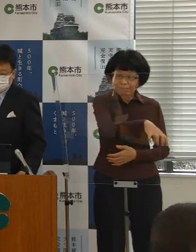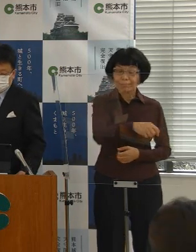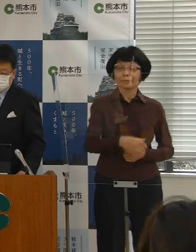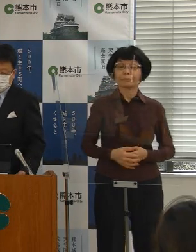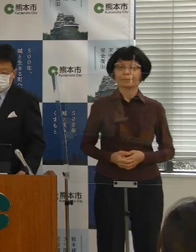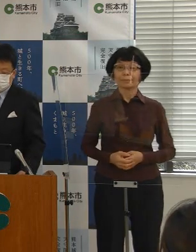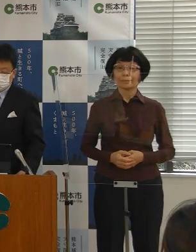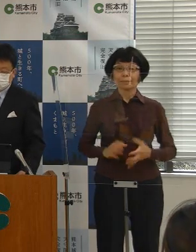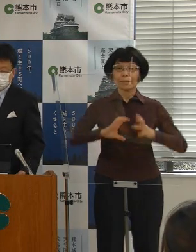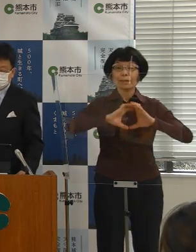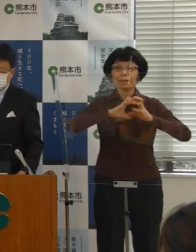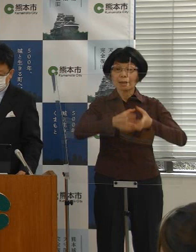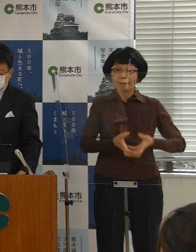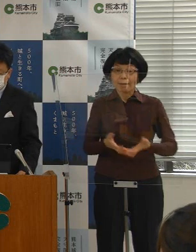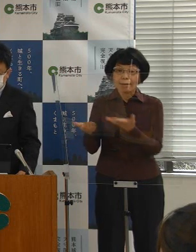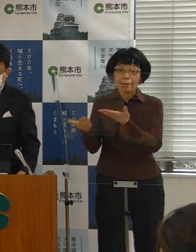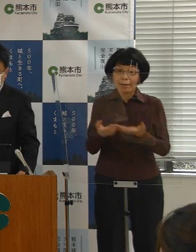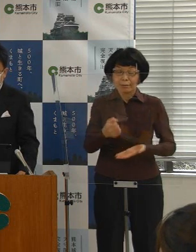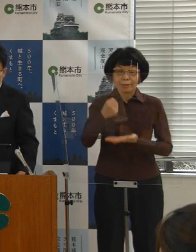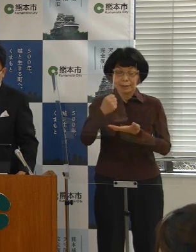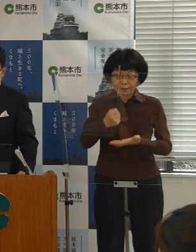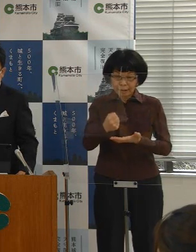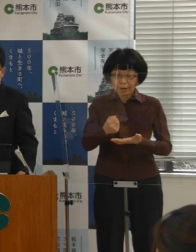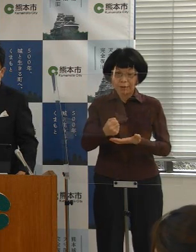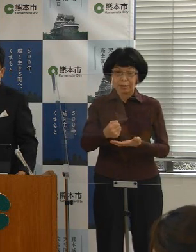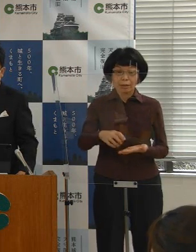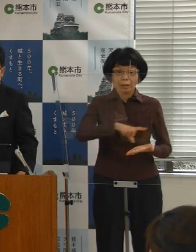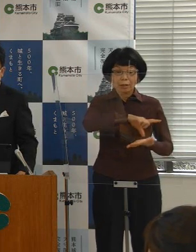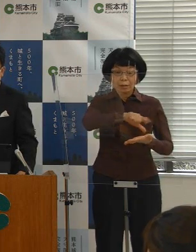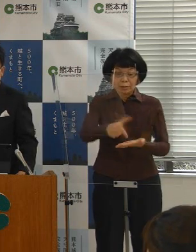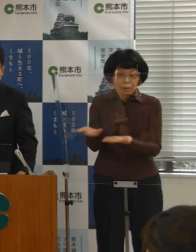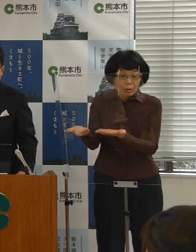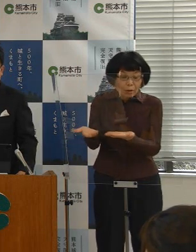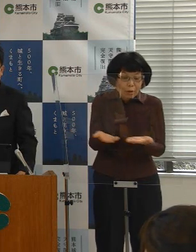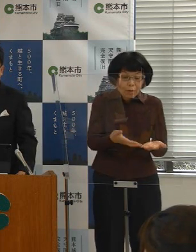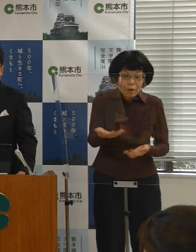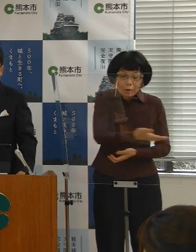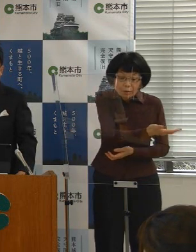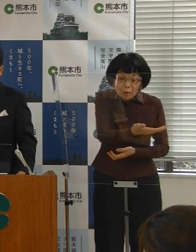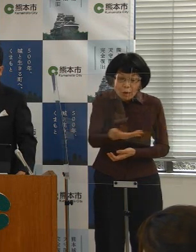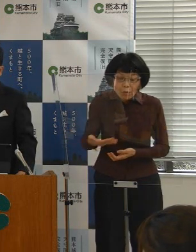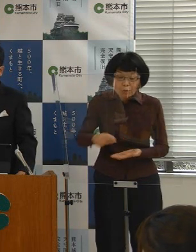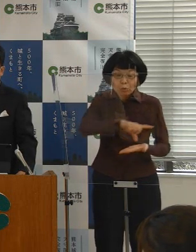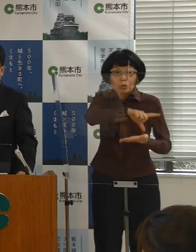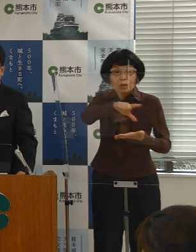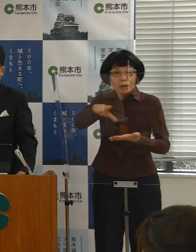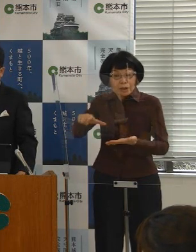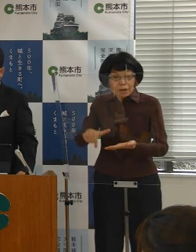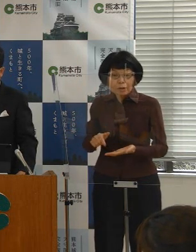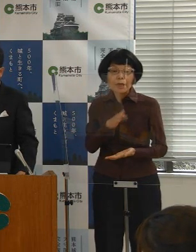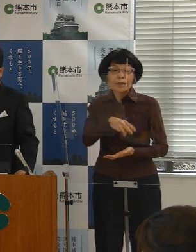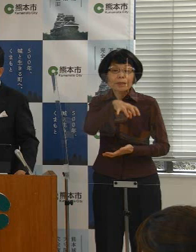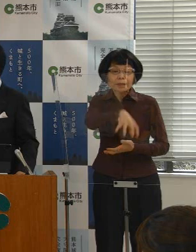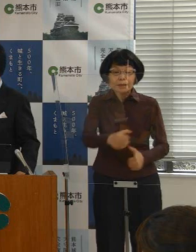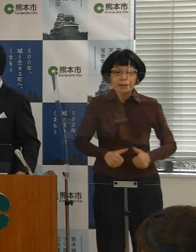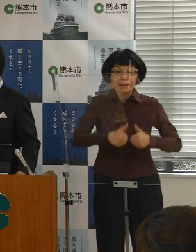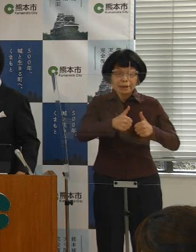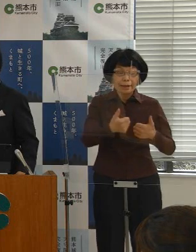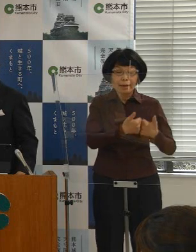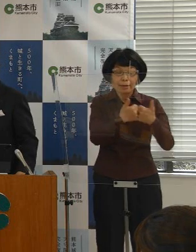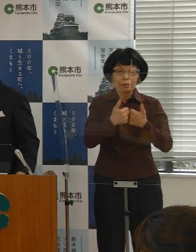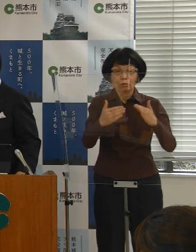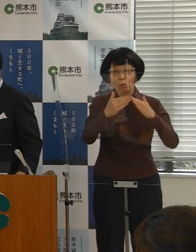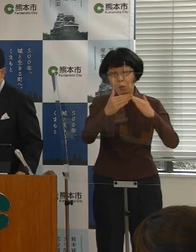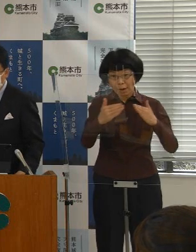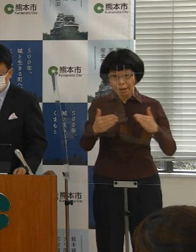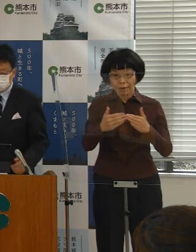世界灌漑施設遺産あるいは各流域の地域資源などをめぐる現地検討会エクスカーションを行